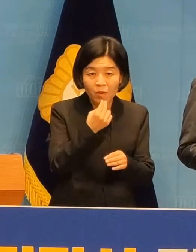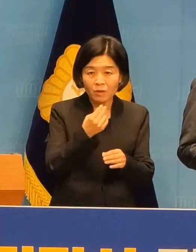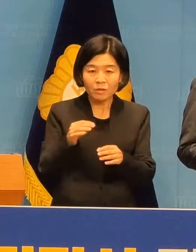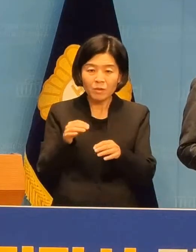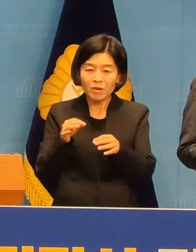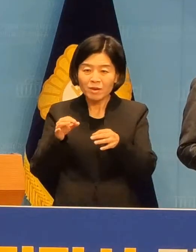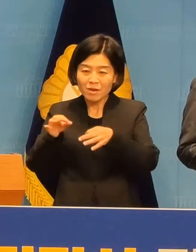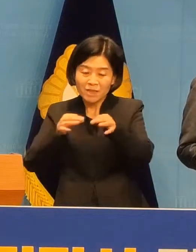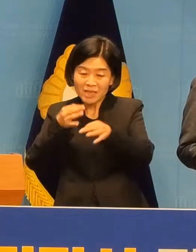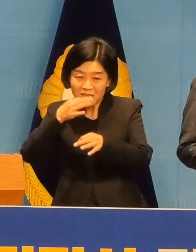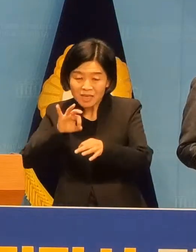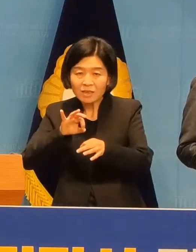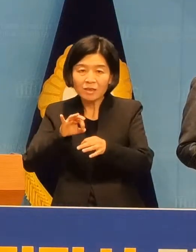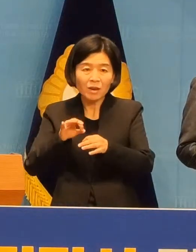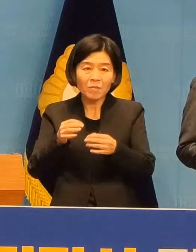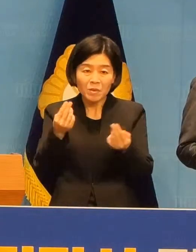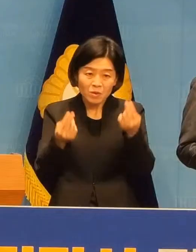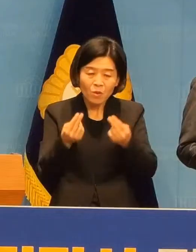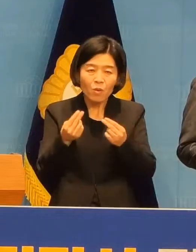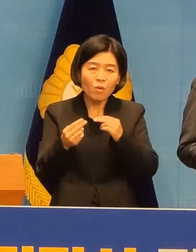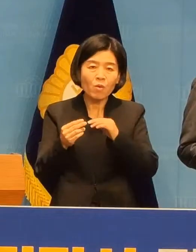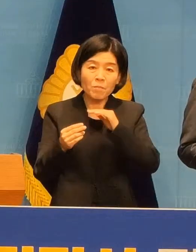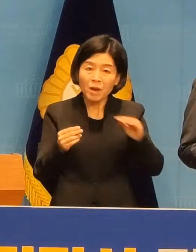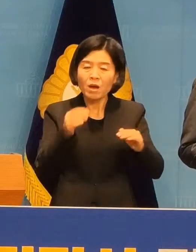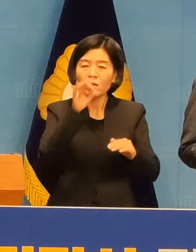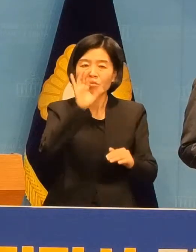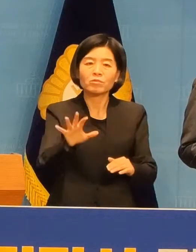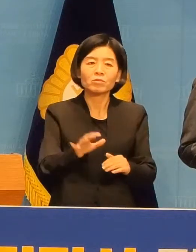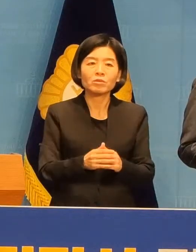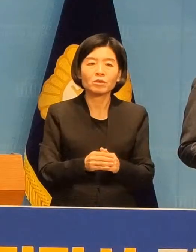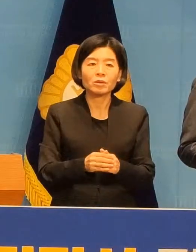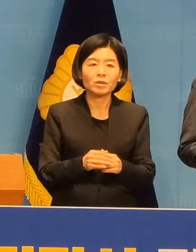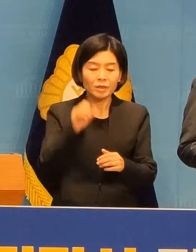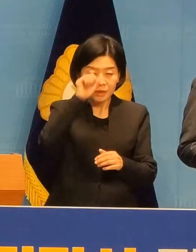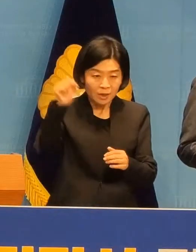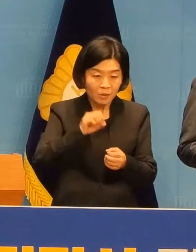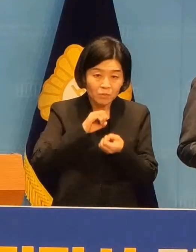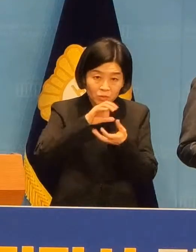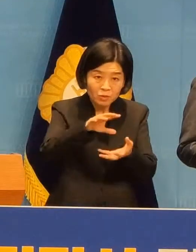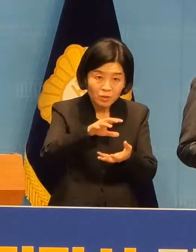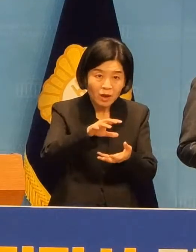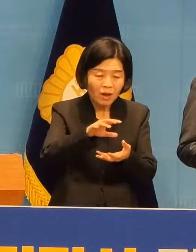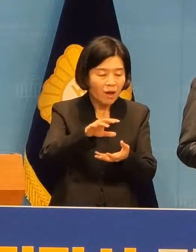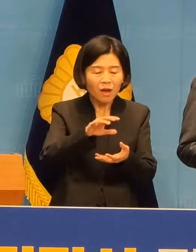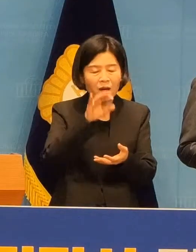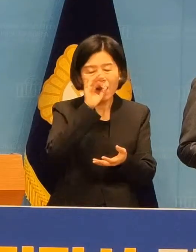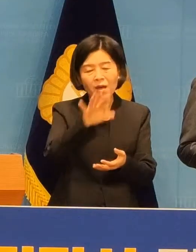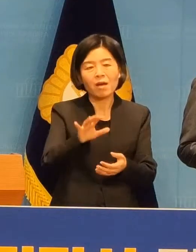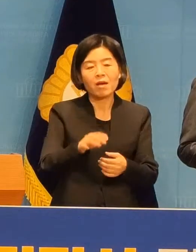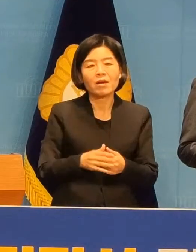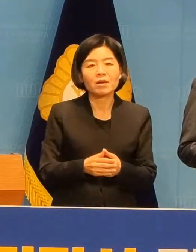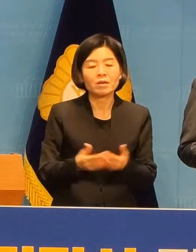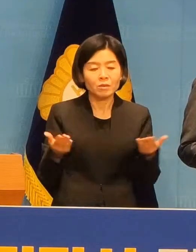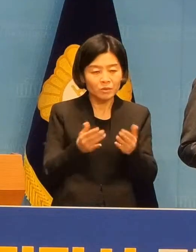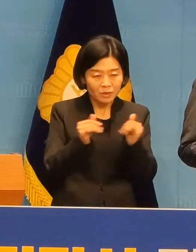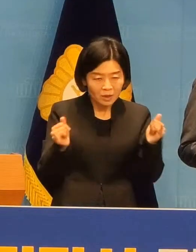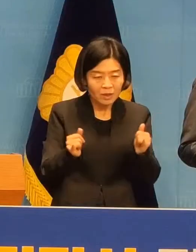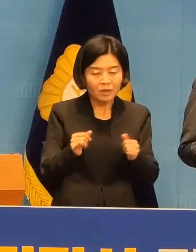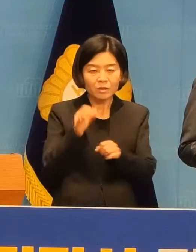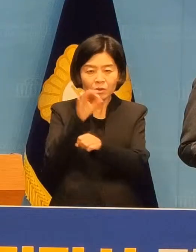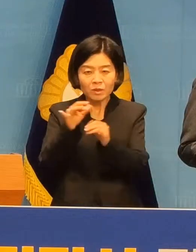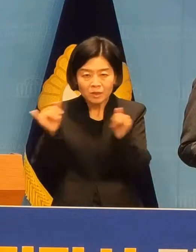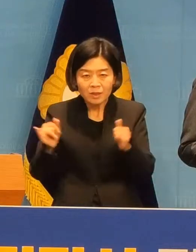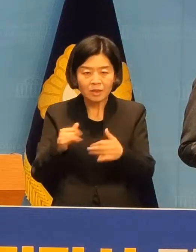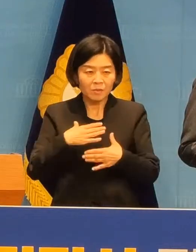없습니다. 노동자의 목숨을 담보로 한 새벽 배송은 지속 가능하지 않습니다. 소비자의 편익과 노동자의